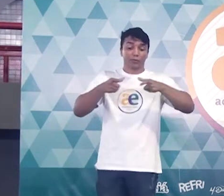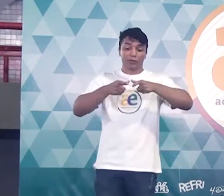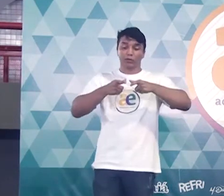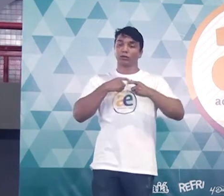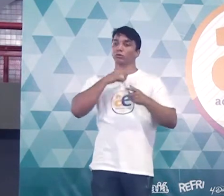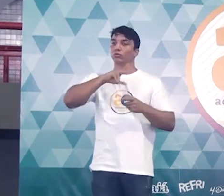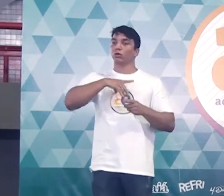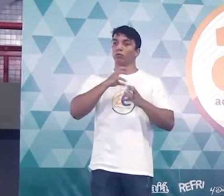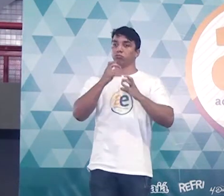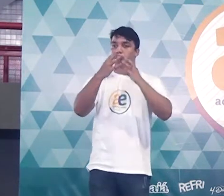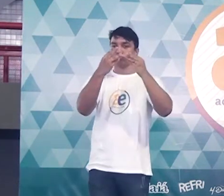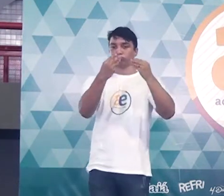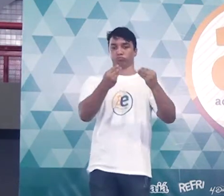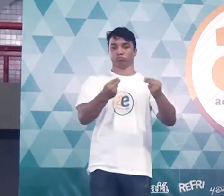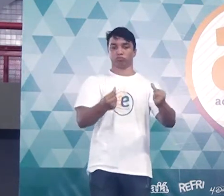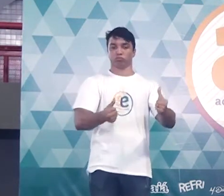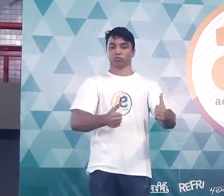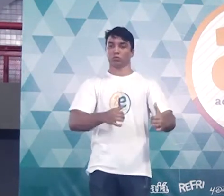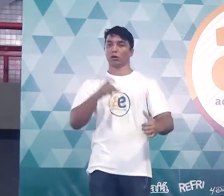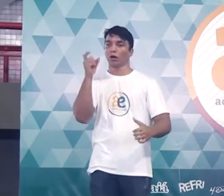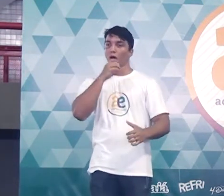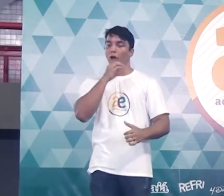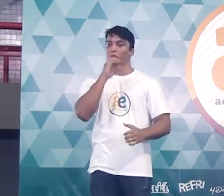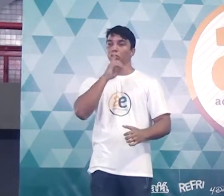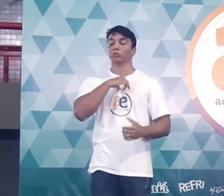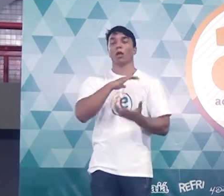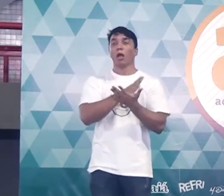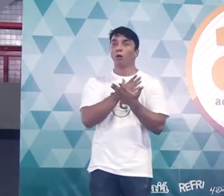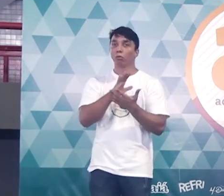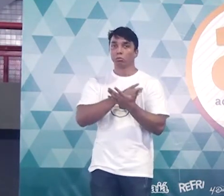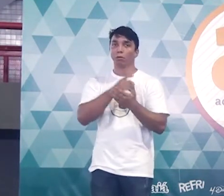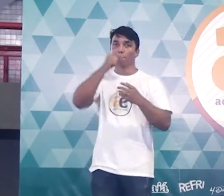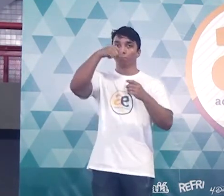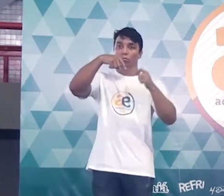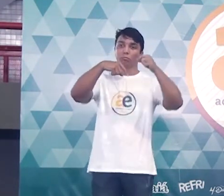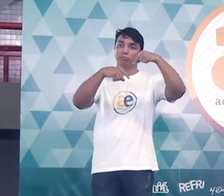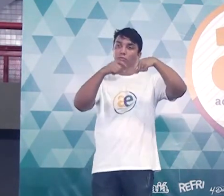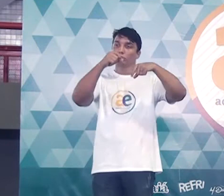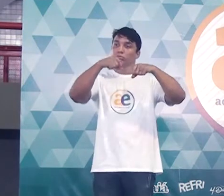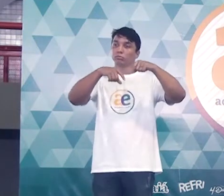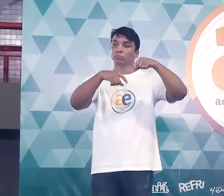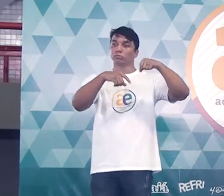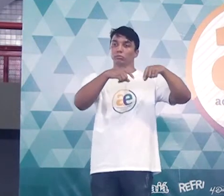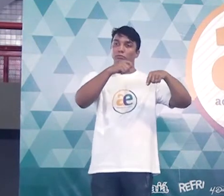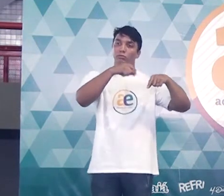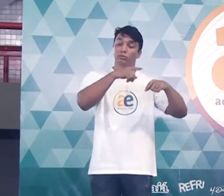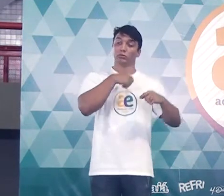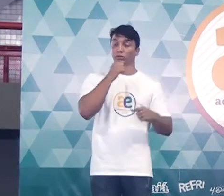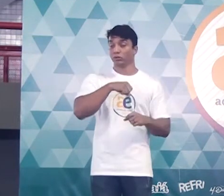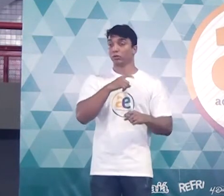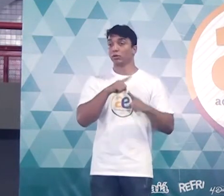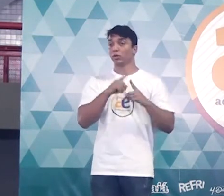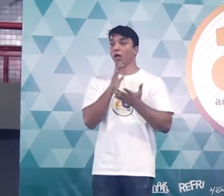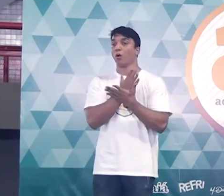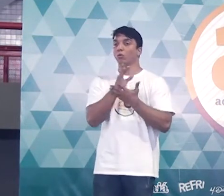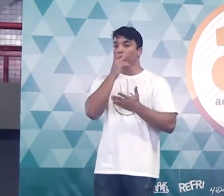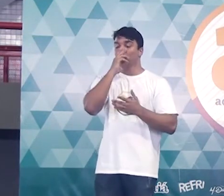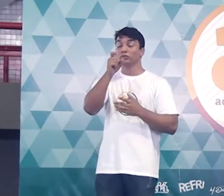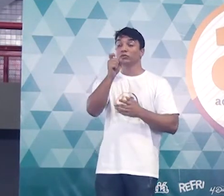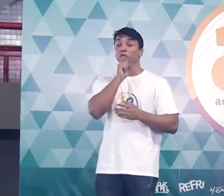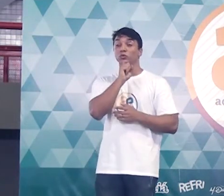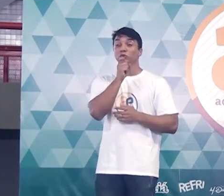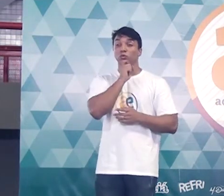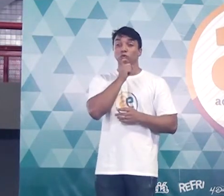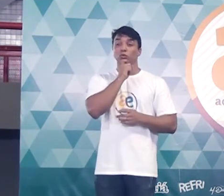ele não vai derreter tão rapidamente. Ele pode até pingar algumas coisas, mas por conta de lá o ambiente já ser muito frio, ele